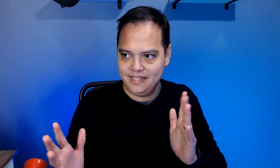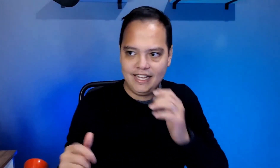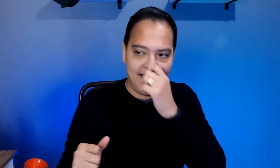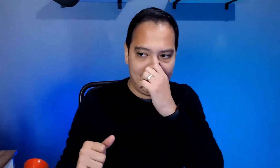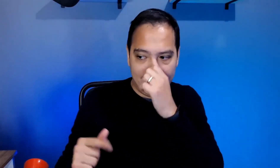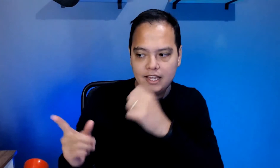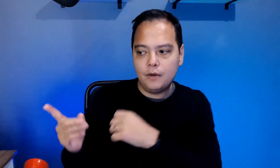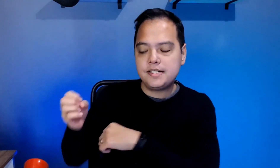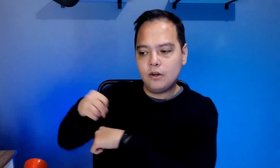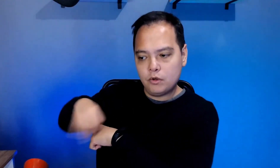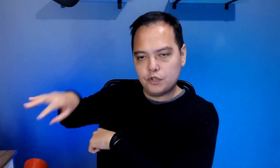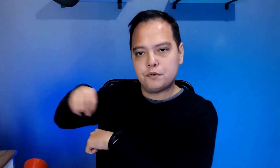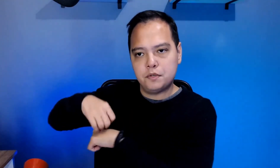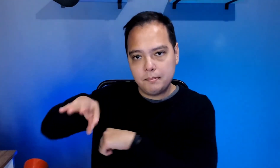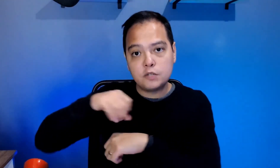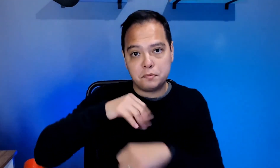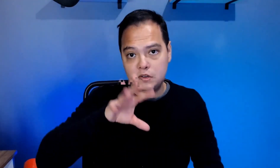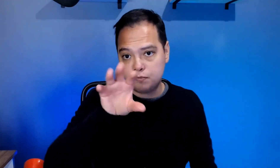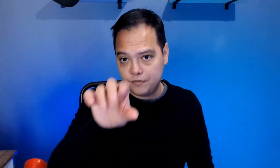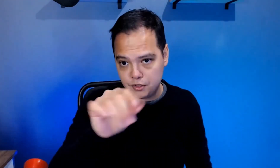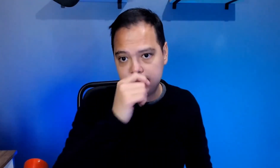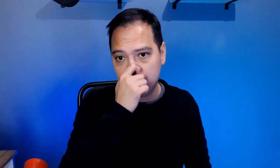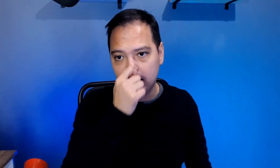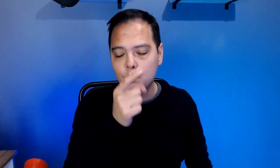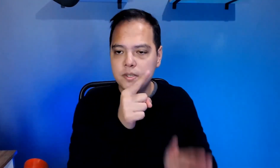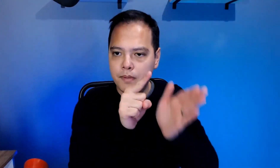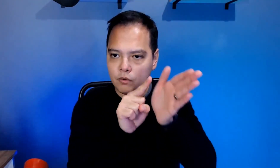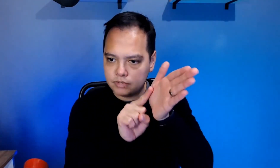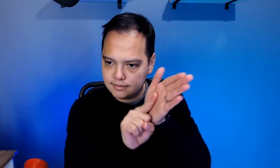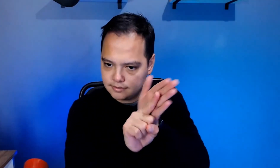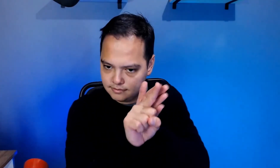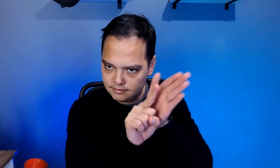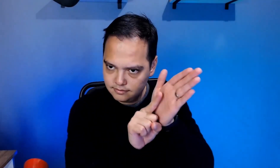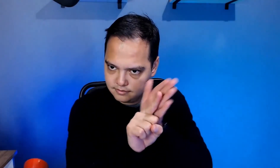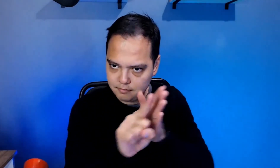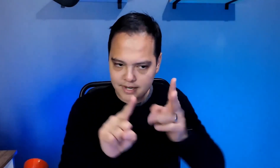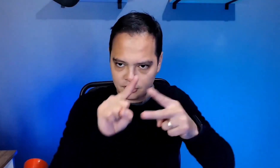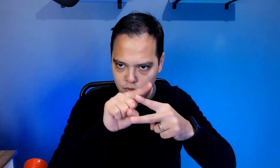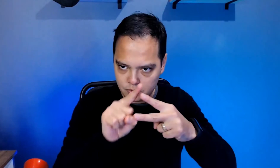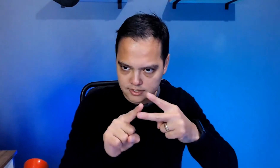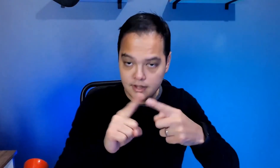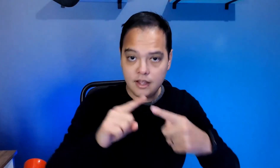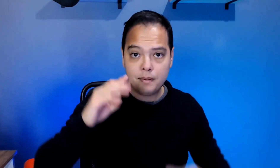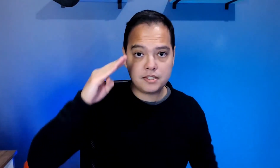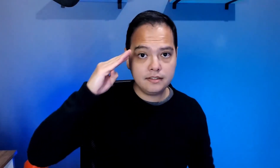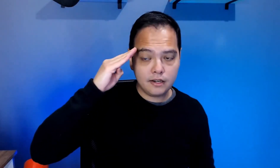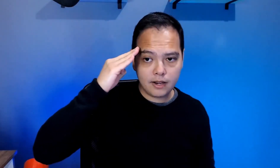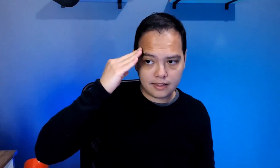E aí eu ensino algumas coisas para os meus amigos, para os meus alunos, para você usar também. Use perguntas para essas duas coisas. Para você entender o que ele está